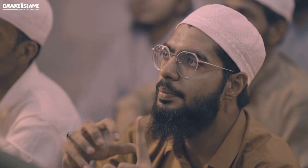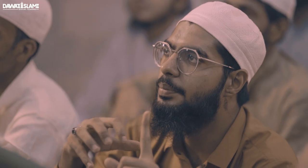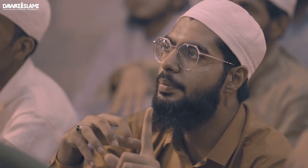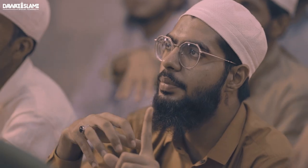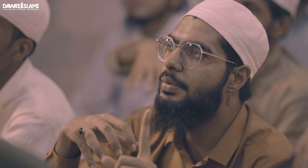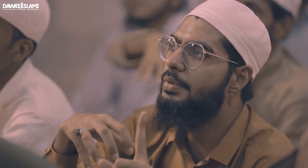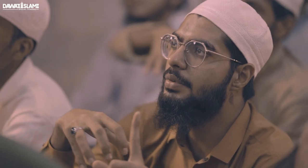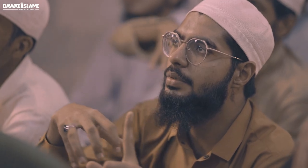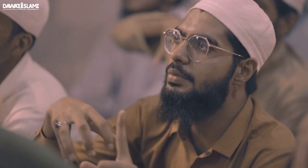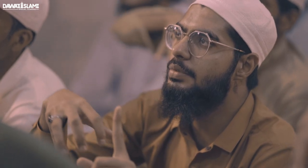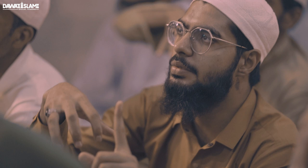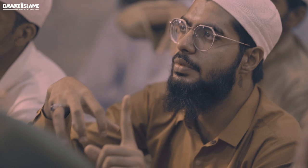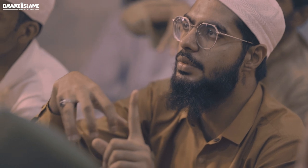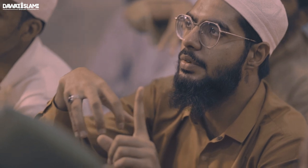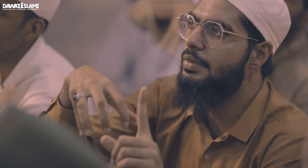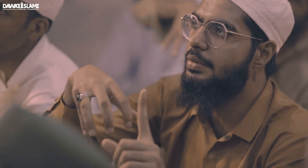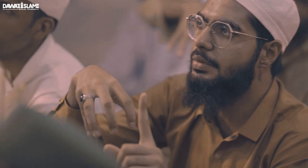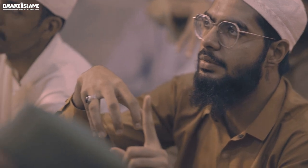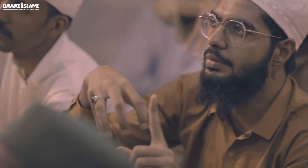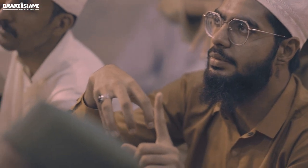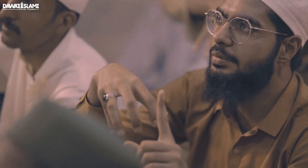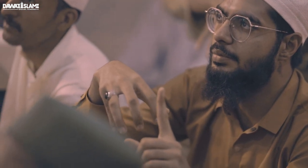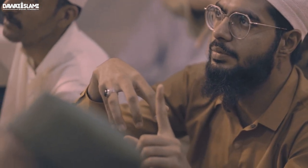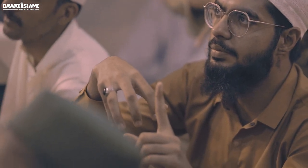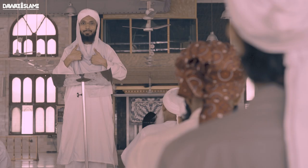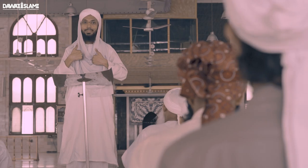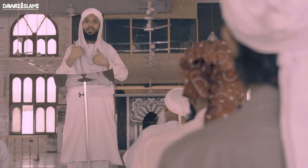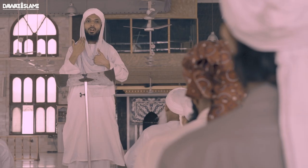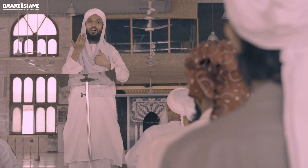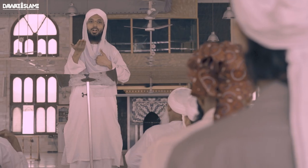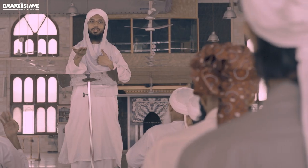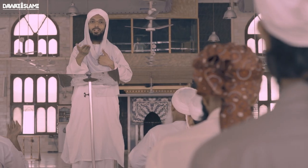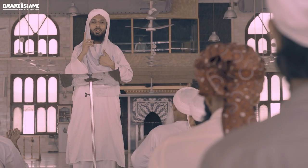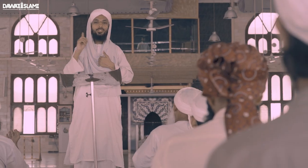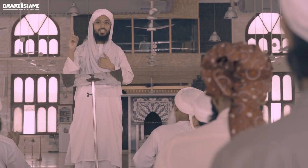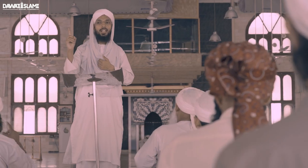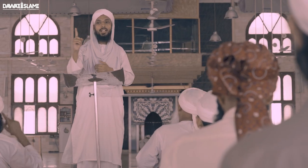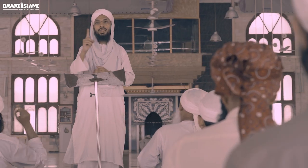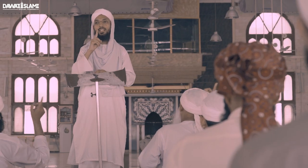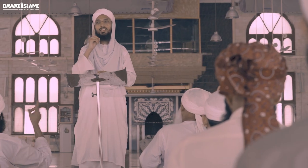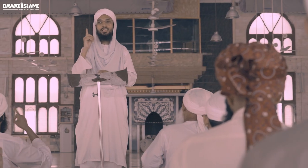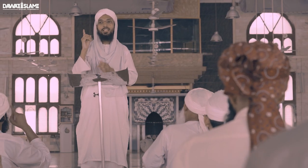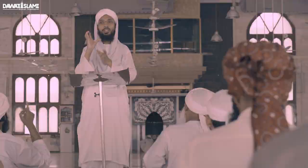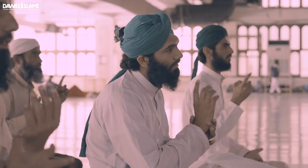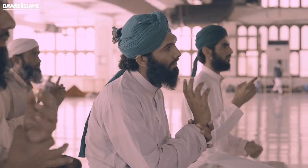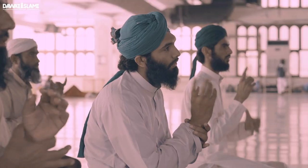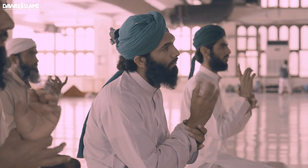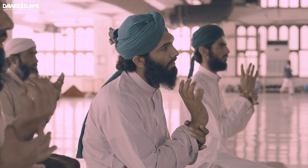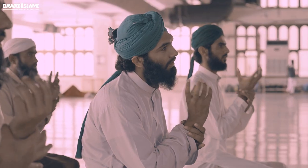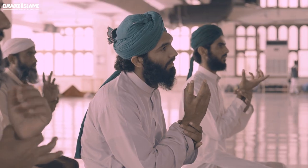نیکی کی دعوت عام کرنے اور ان سے کنورزیشن یعنی مقالمے کے لیے اشاروں کی زبان کے کورسز کا بھی احتمام کیا جاتا ہے اب تک